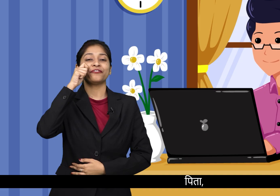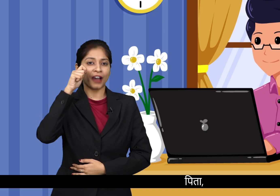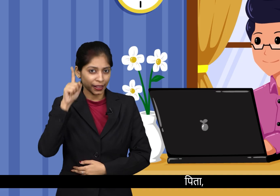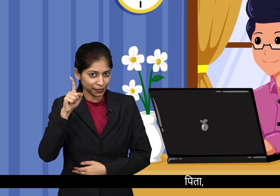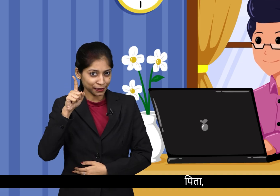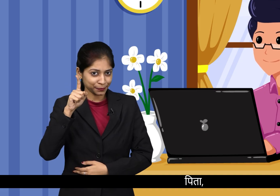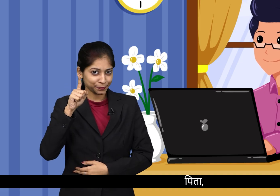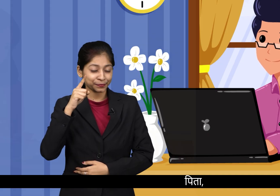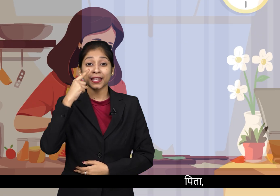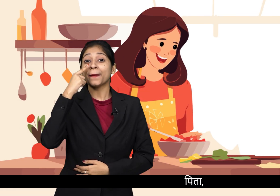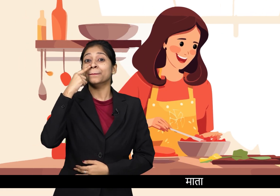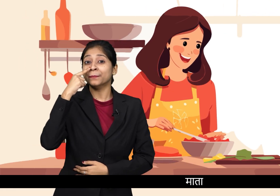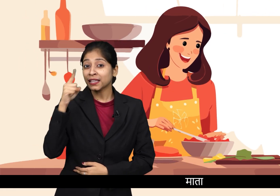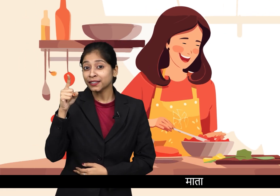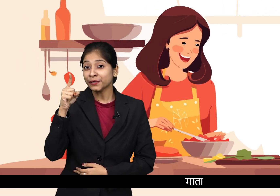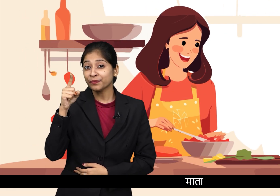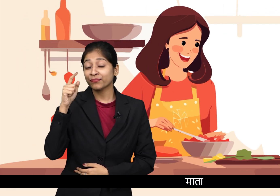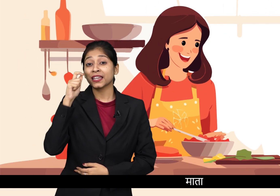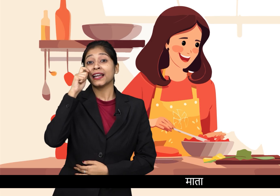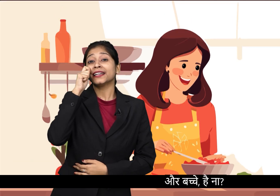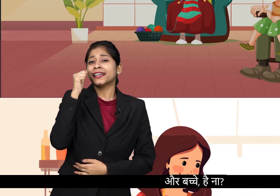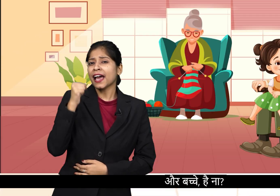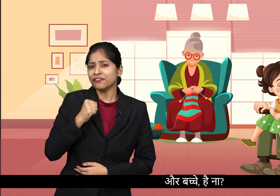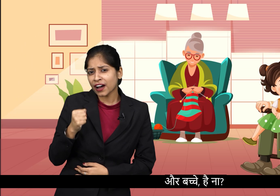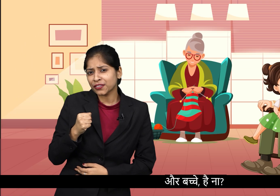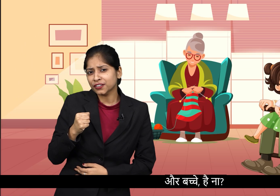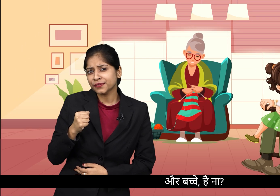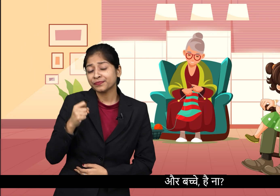पिता, माता और बच्चे, है ना?